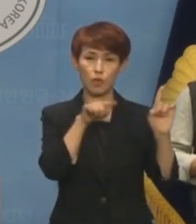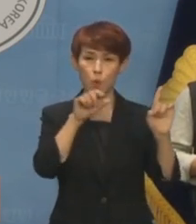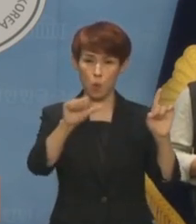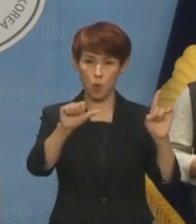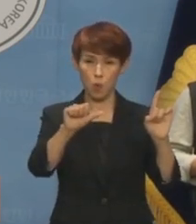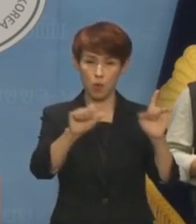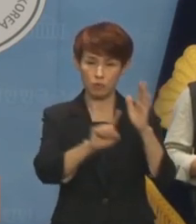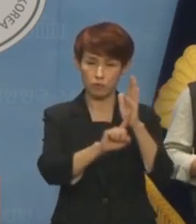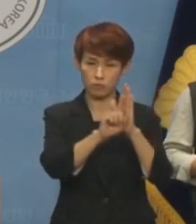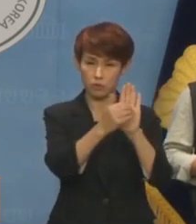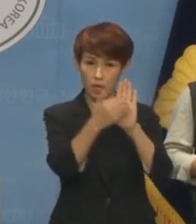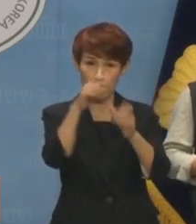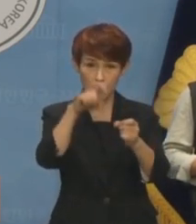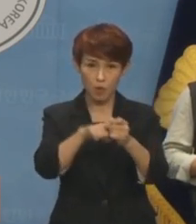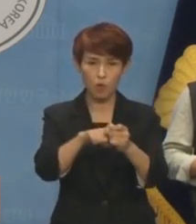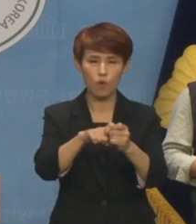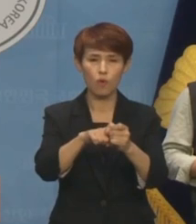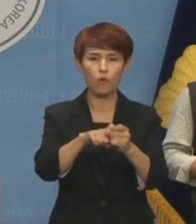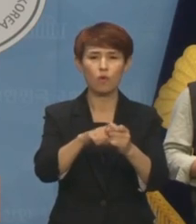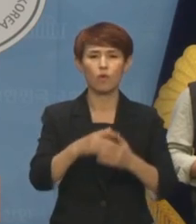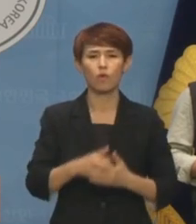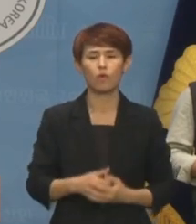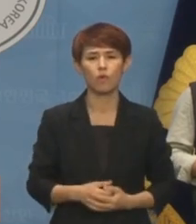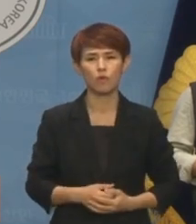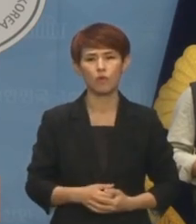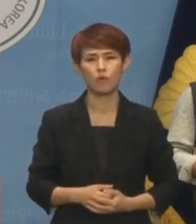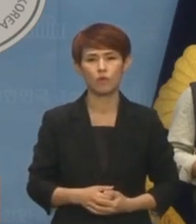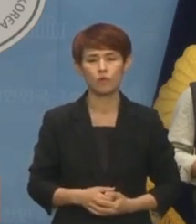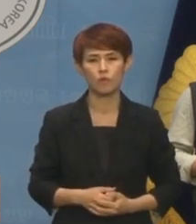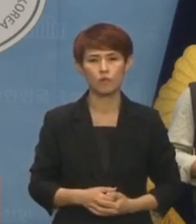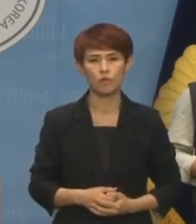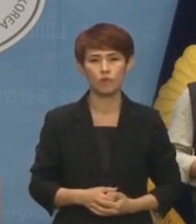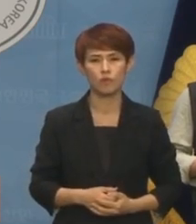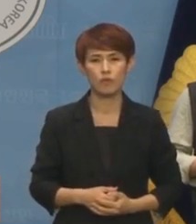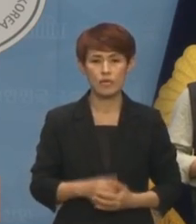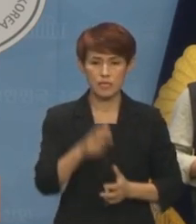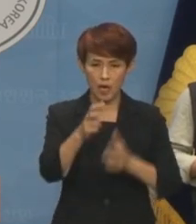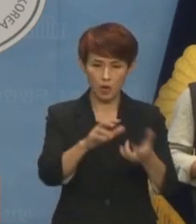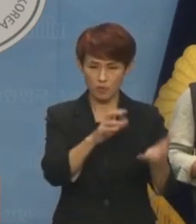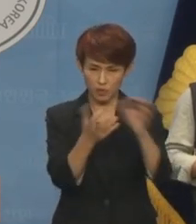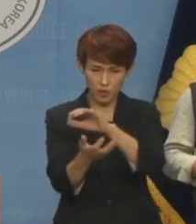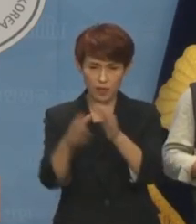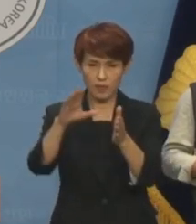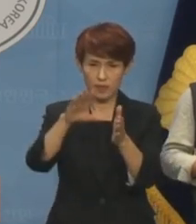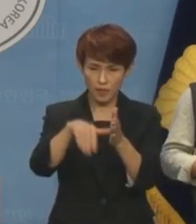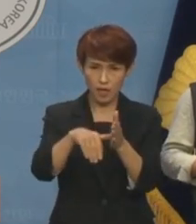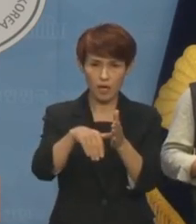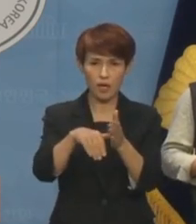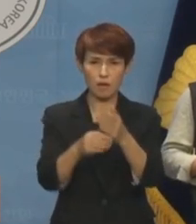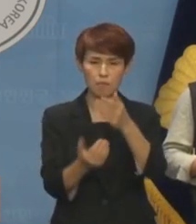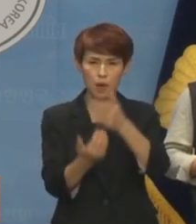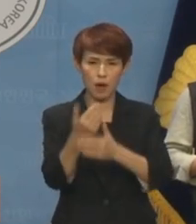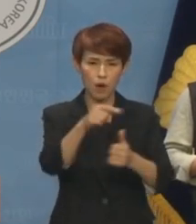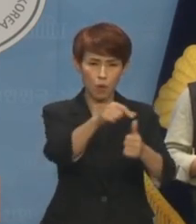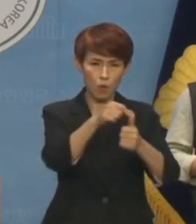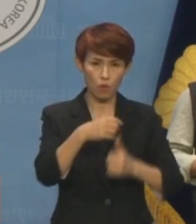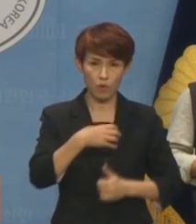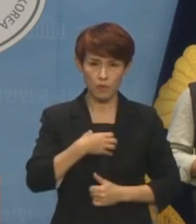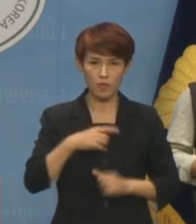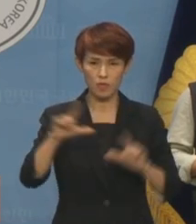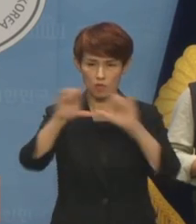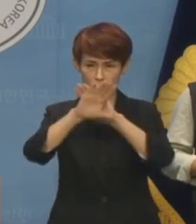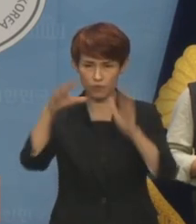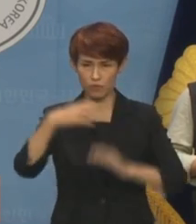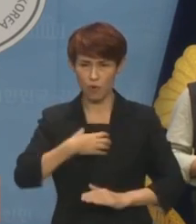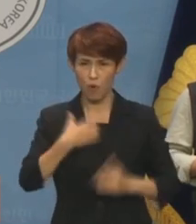위해 온실가스 다배출 산업의 전환은 불가피합니다. 그러나 산업전환 과정에서 발생하게 될 고용위기는